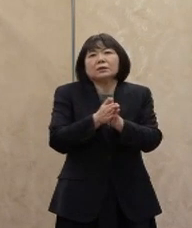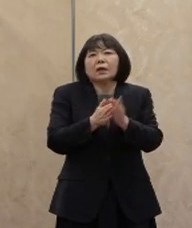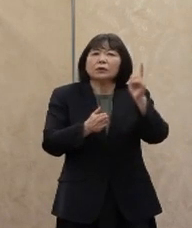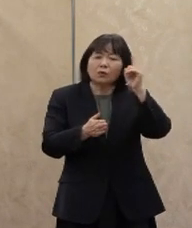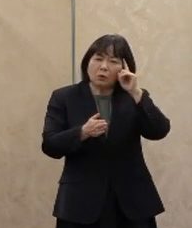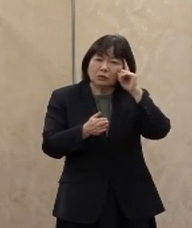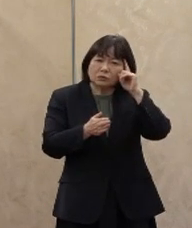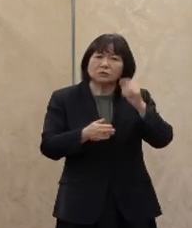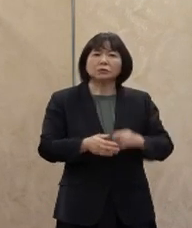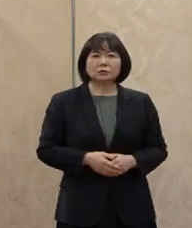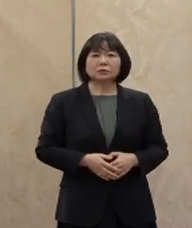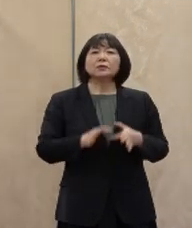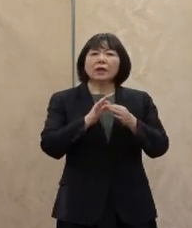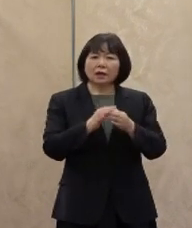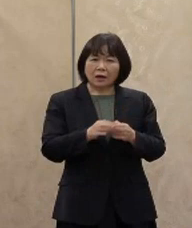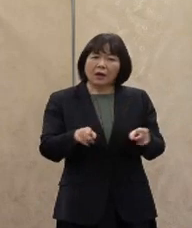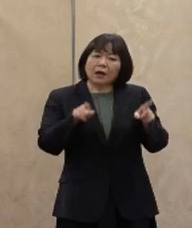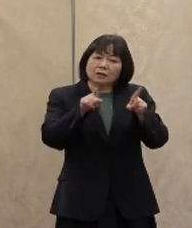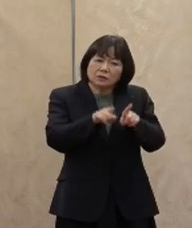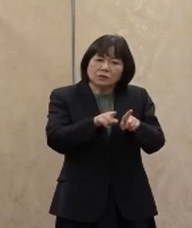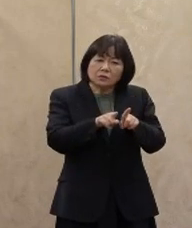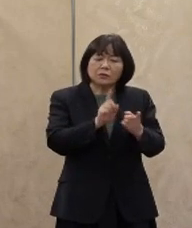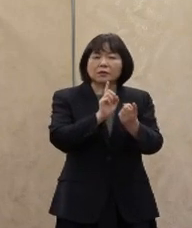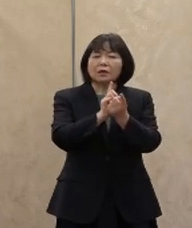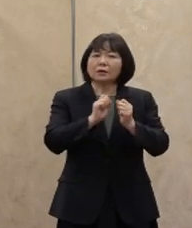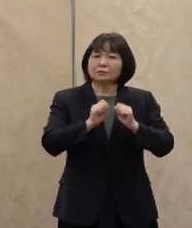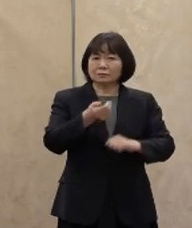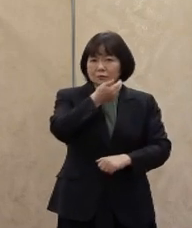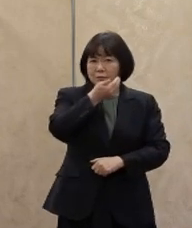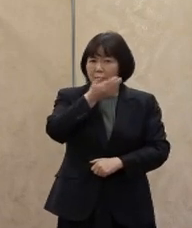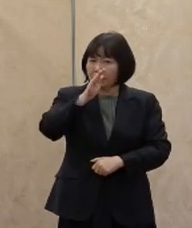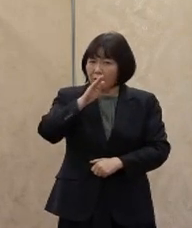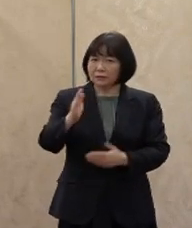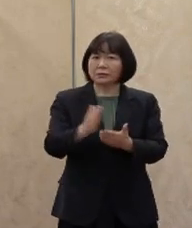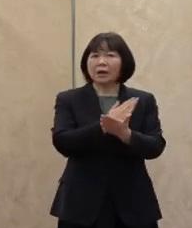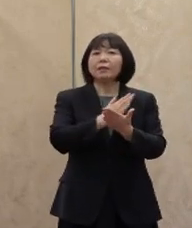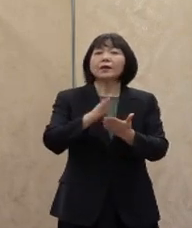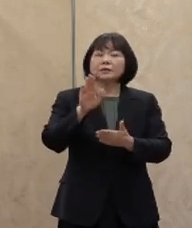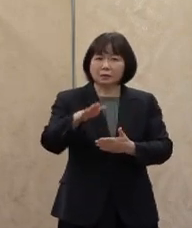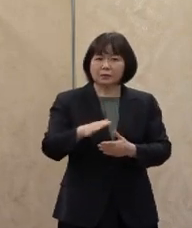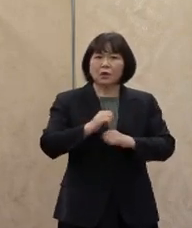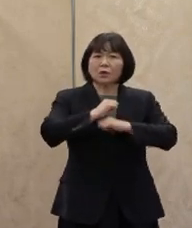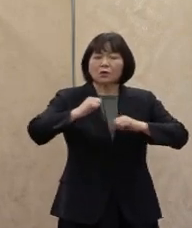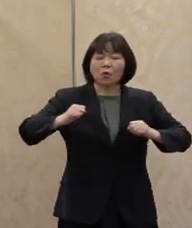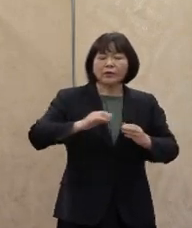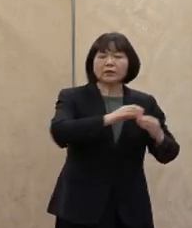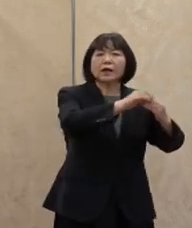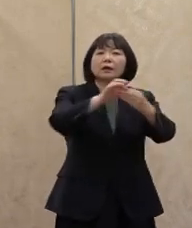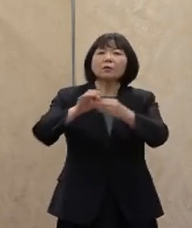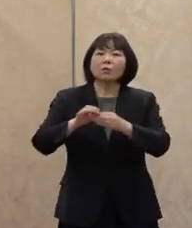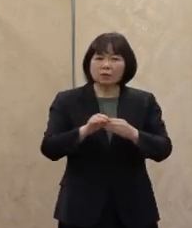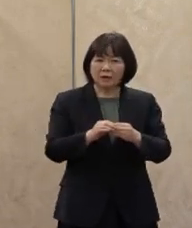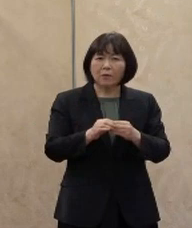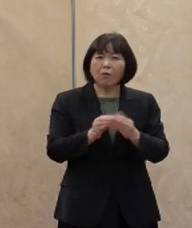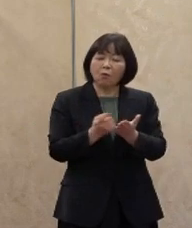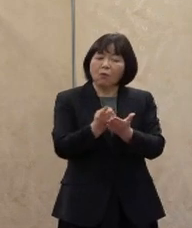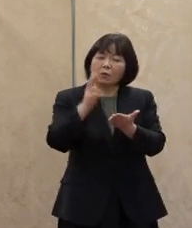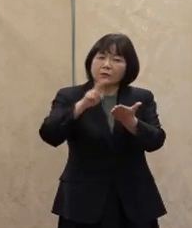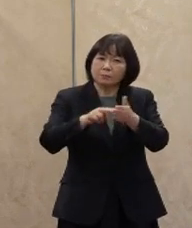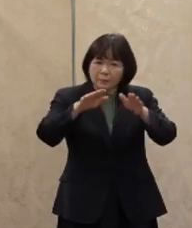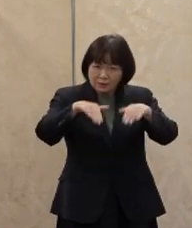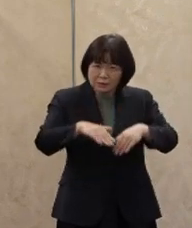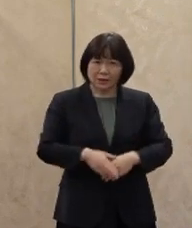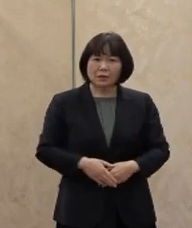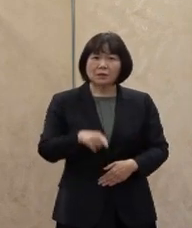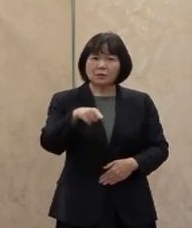共同申請をし共同で足並みを揃えた対策を取ることが重要だという判断をして、これは広域連合でも方向性を決定をしました。なのでそ